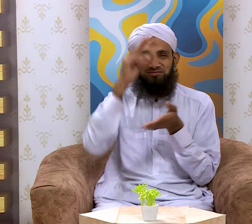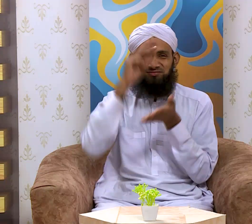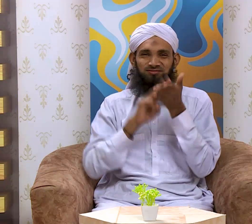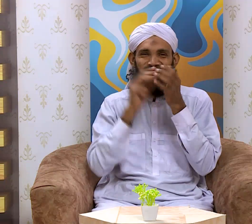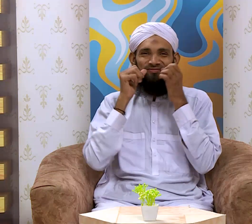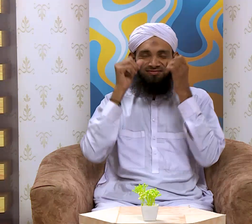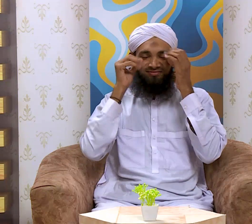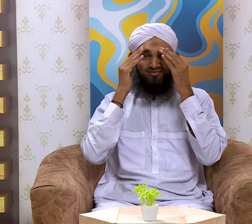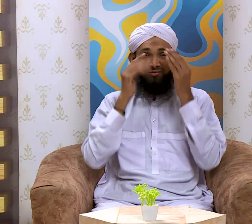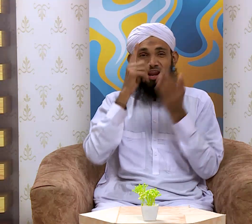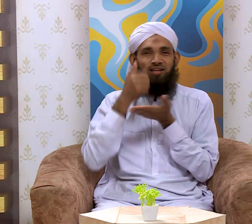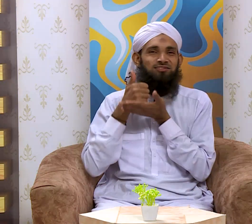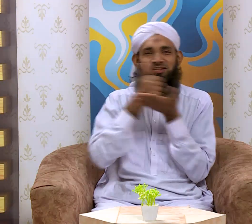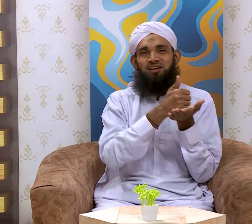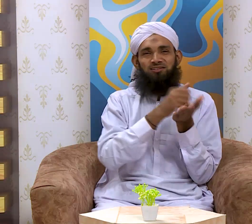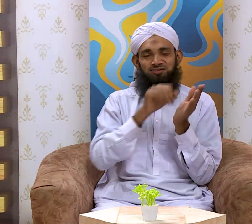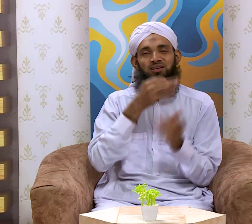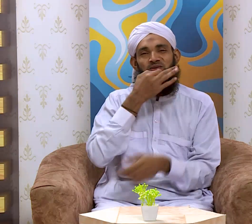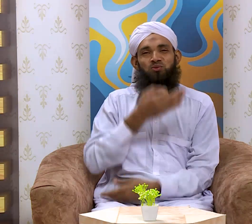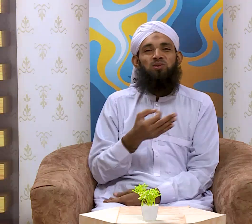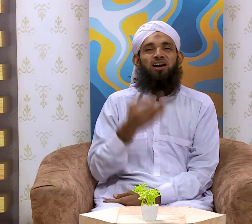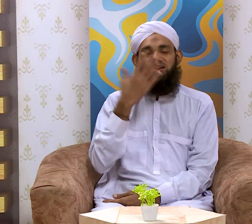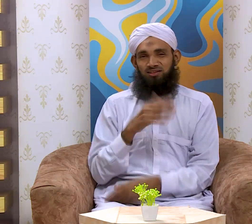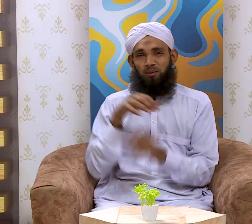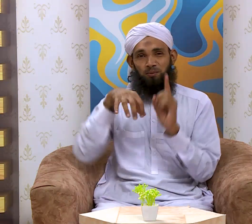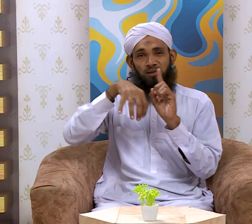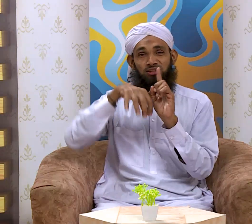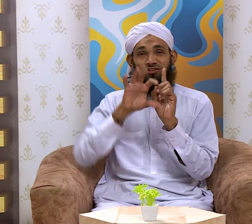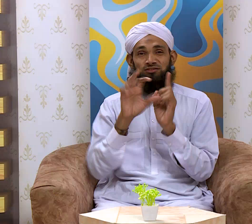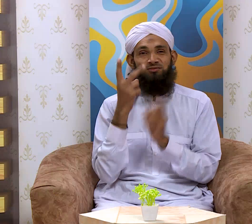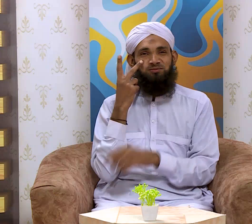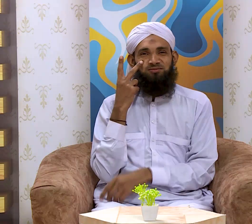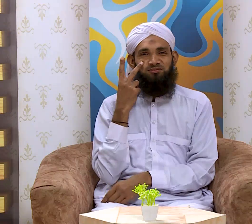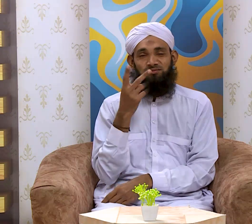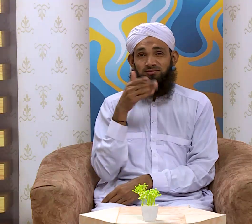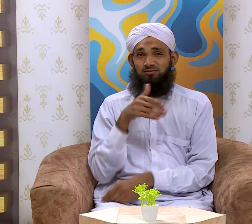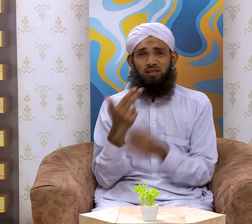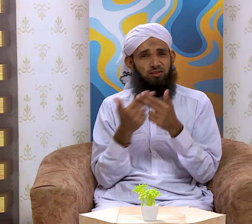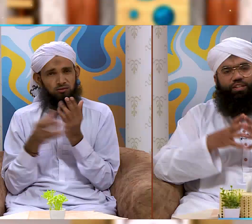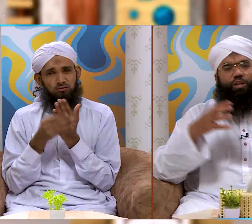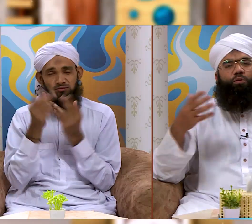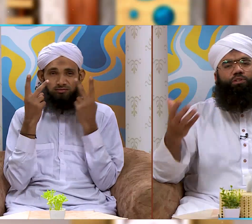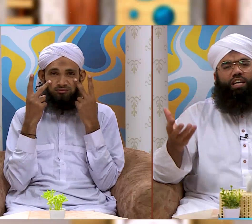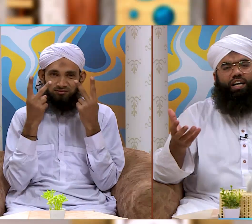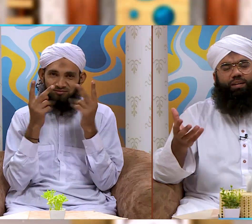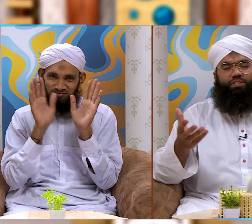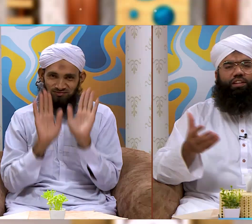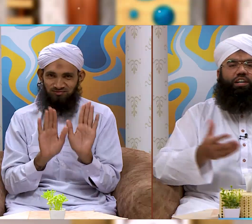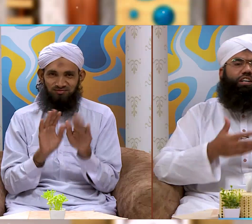وصحبہ وبارک وسلم کو۔ سبحان اللہ۔ مدنی چینل کے ناظرین، یہ واقعہ تو ہم نے سنا کہ حضور جان عالم صلی اللہ علیہ